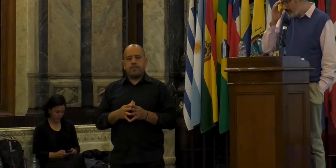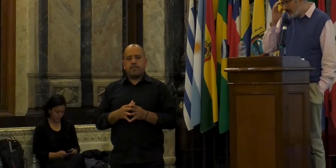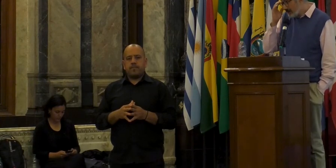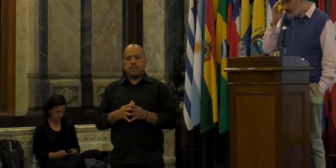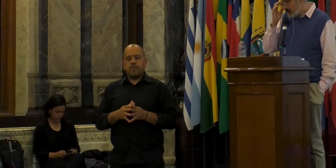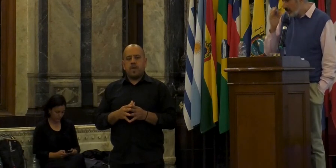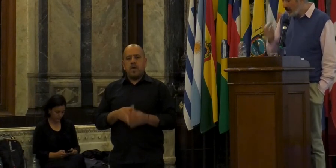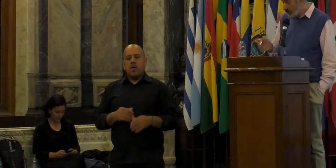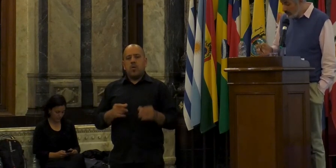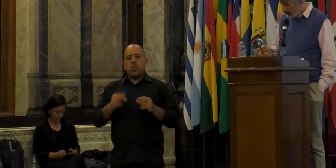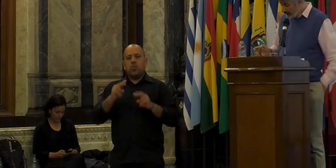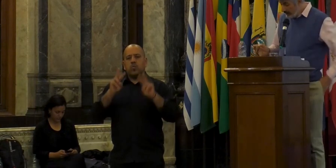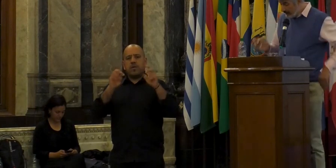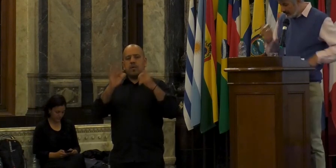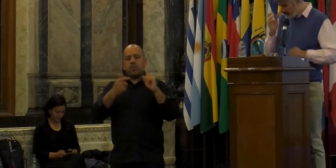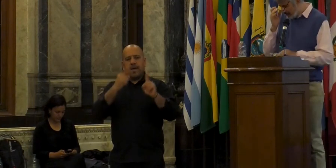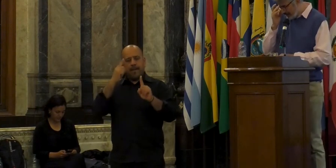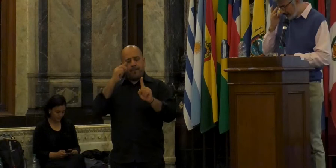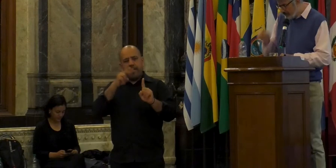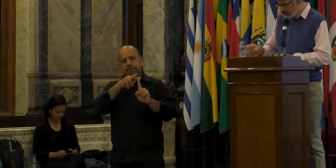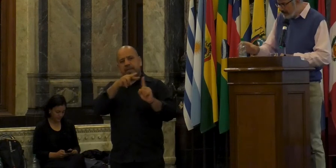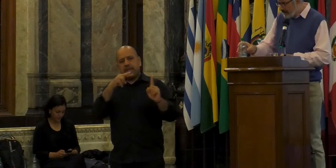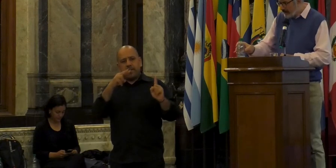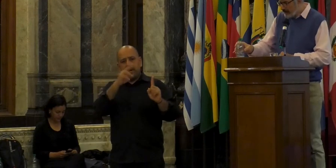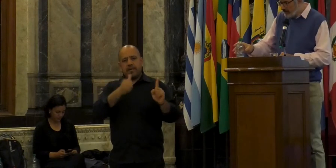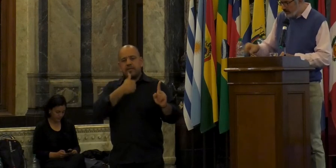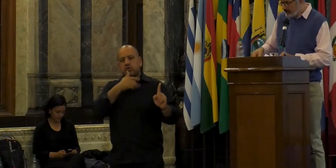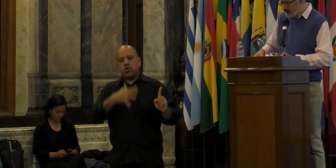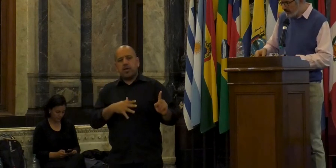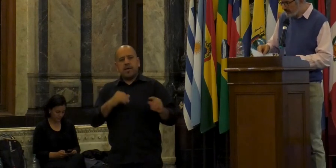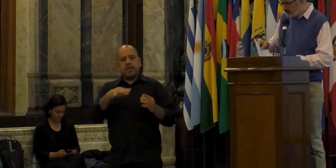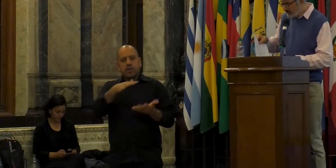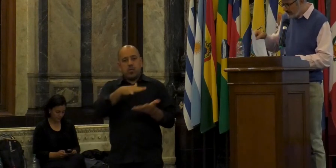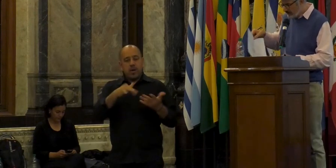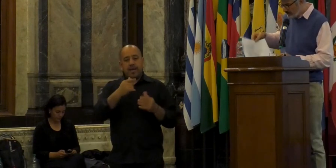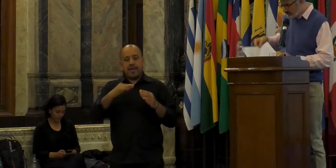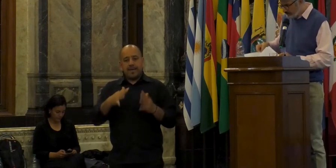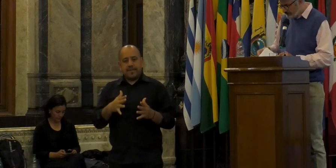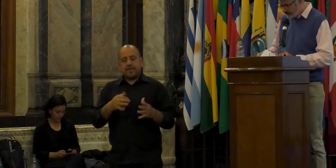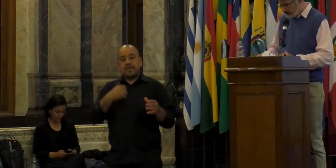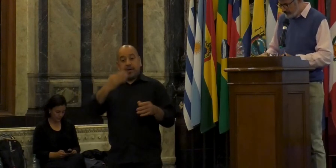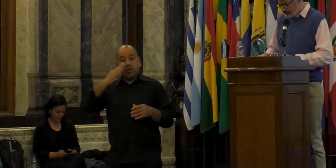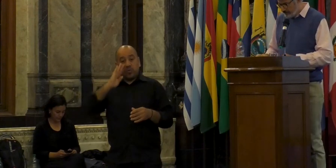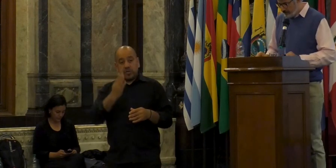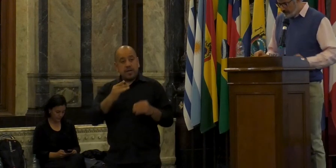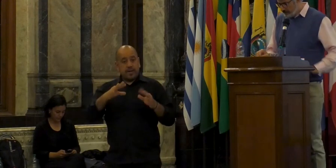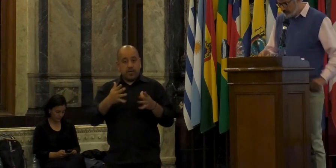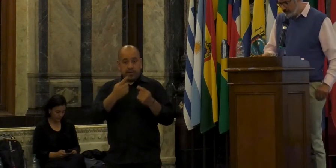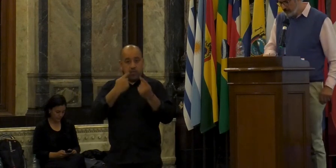Una perspectiva histórico-cultural del habitar implica reconocer que de lo que estamos hablando